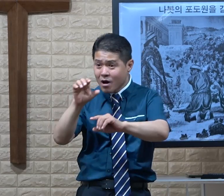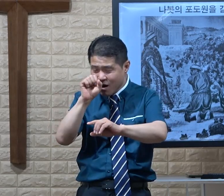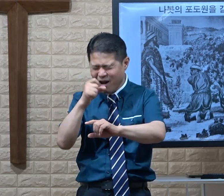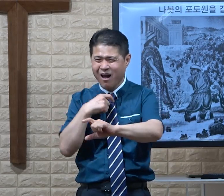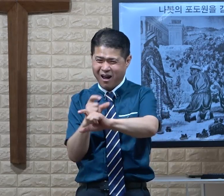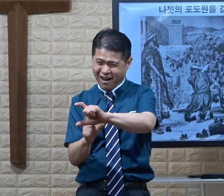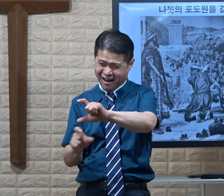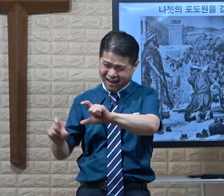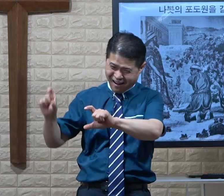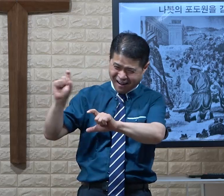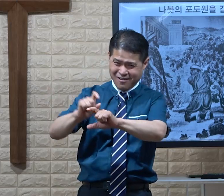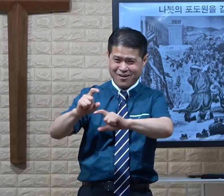이 땅 하나인데